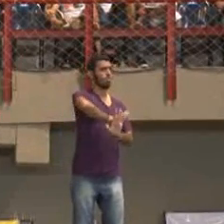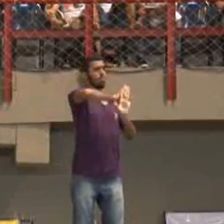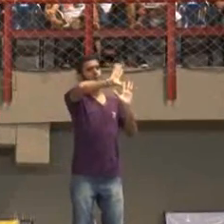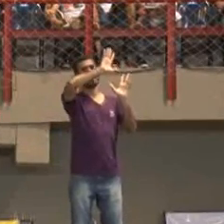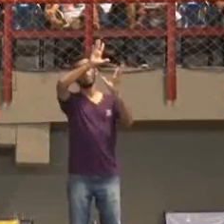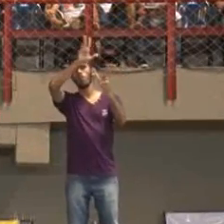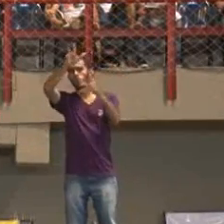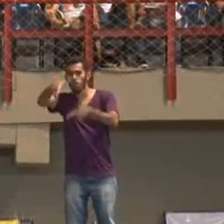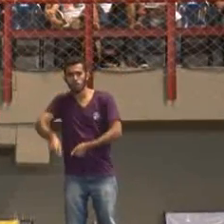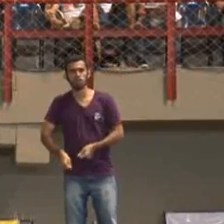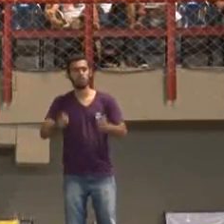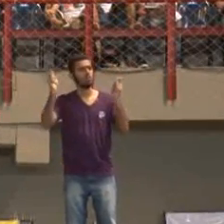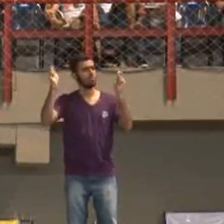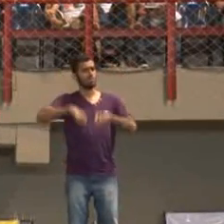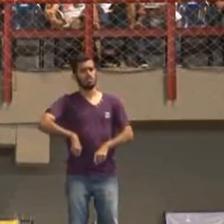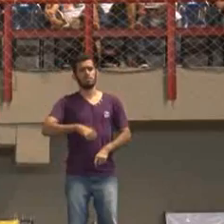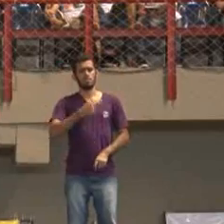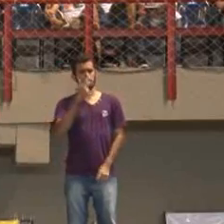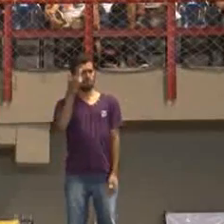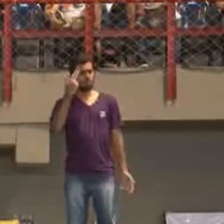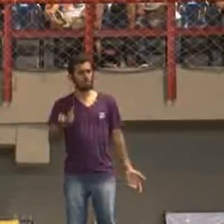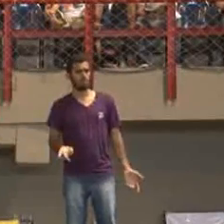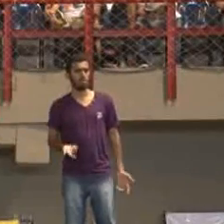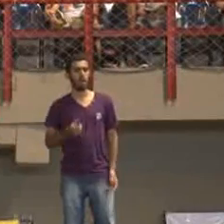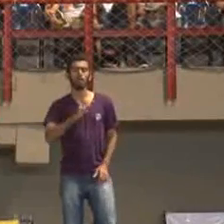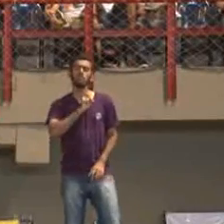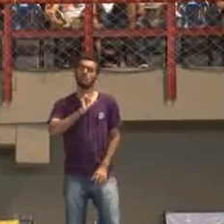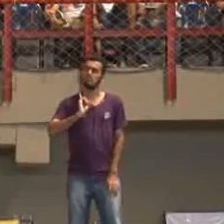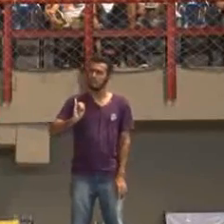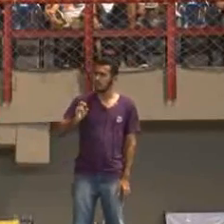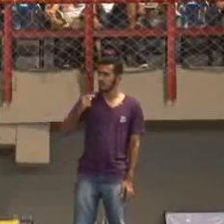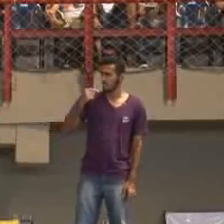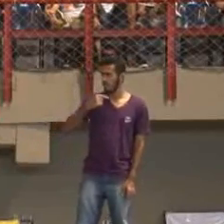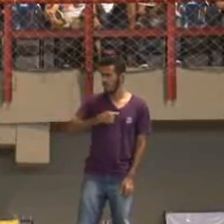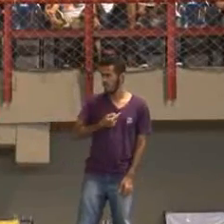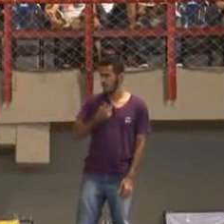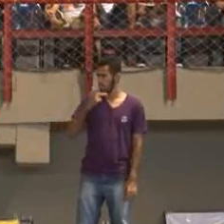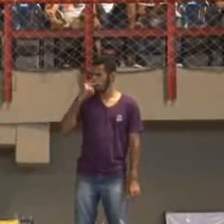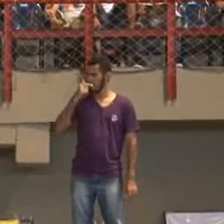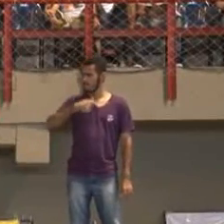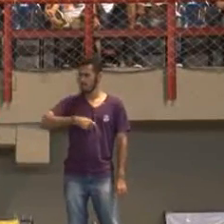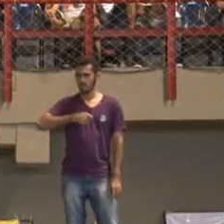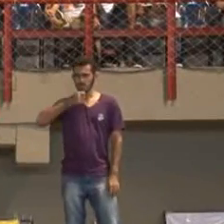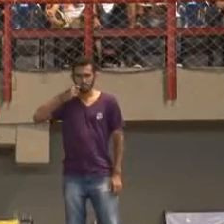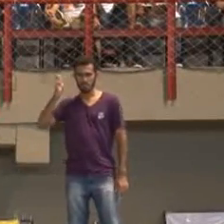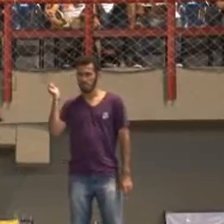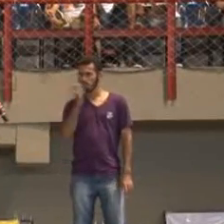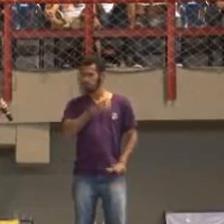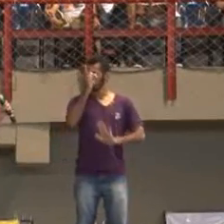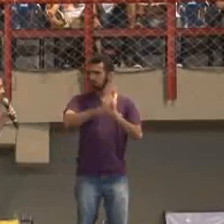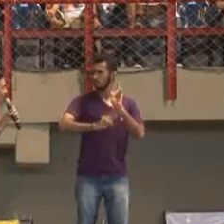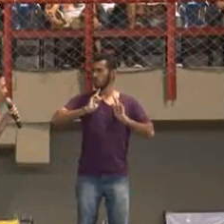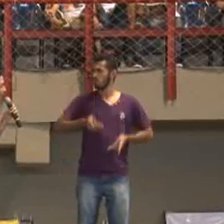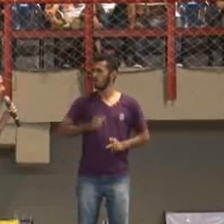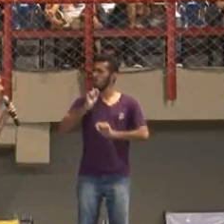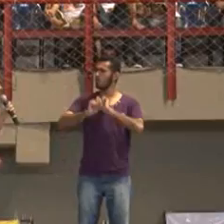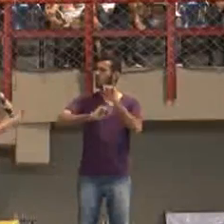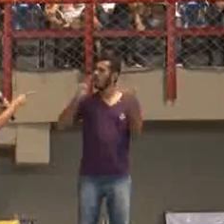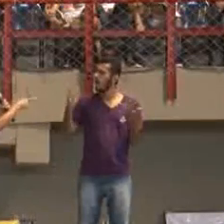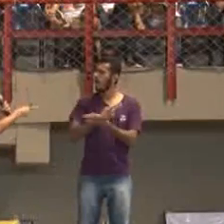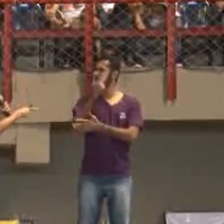humanidade. Professora, e se eu ofender um direito humano, o que acontece